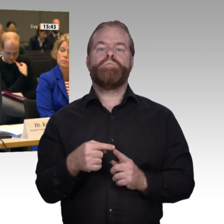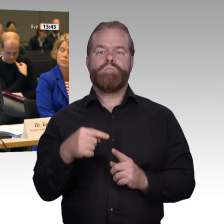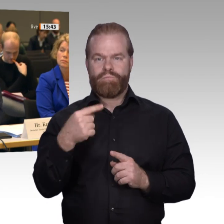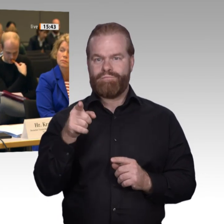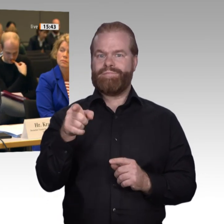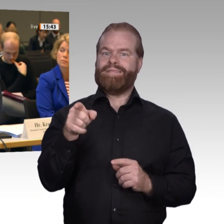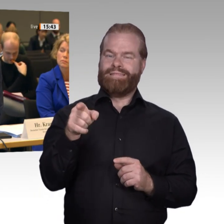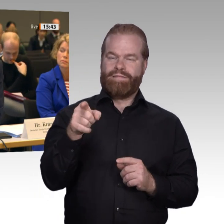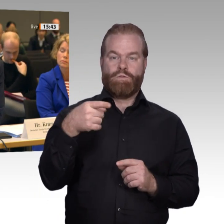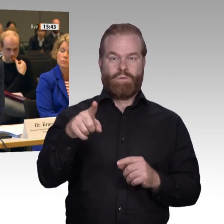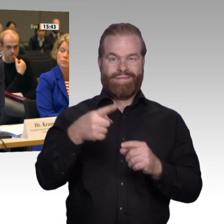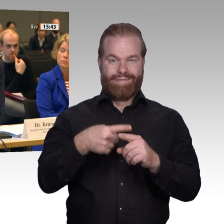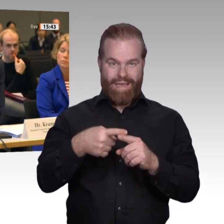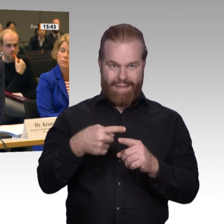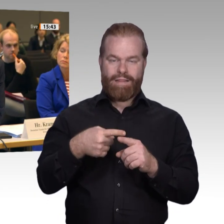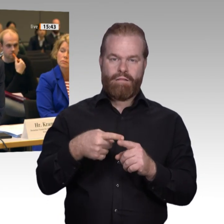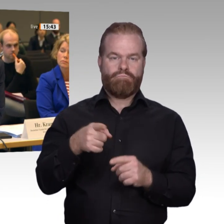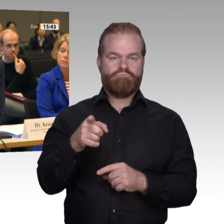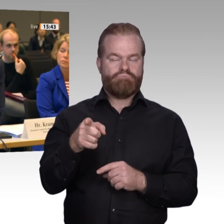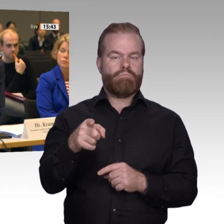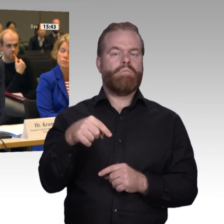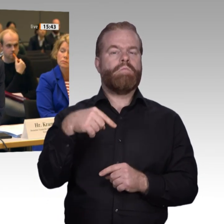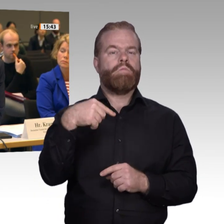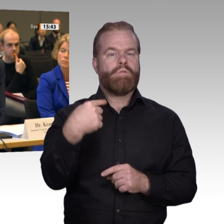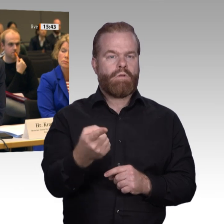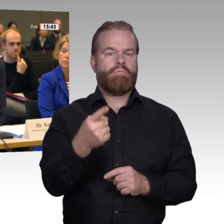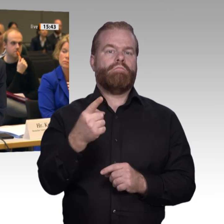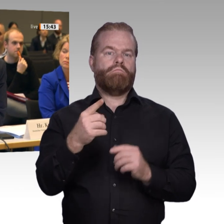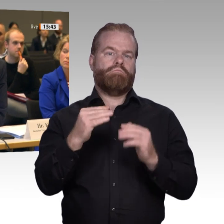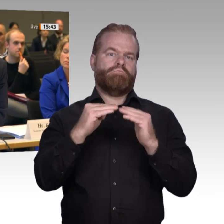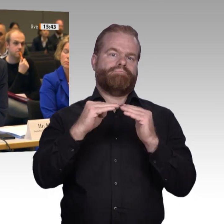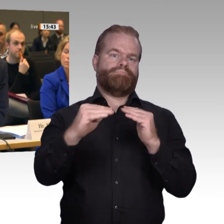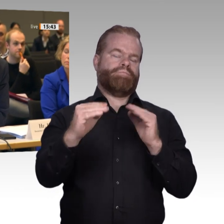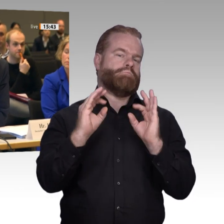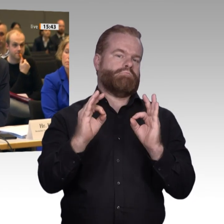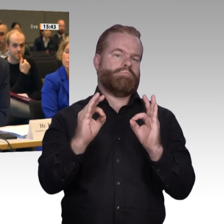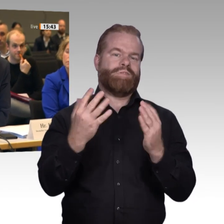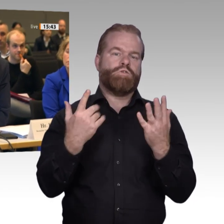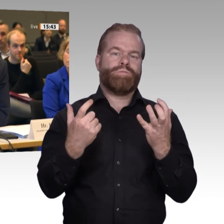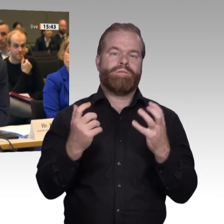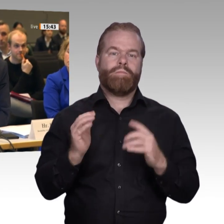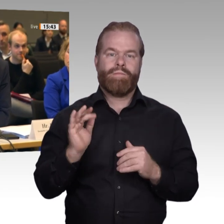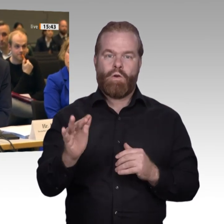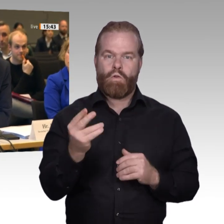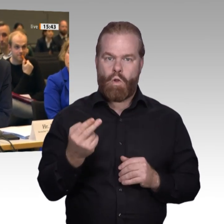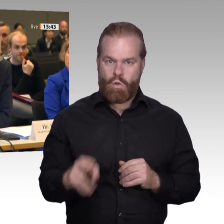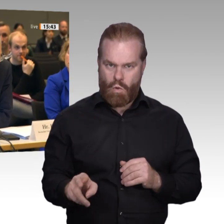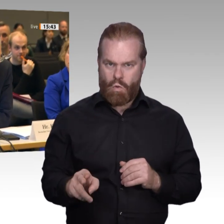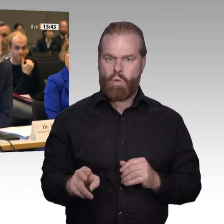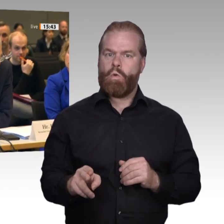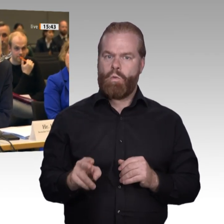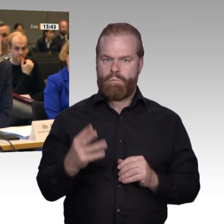konstant über die Jahre 70 Millionen Euro. Wenn wir jetzt annehmen, dass pro Fall ganz grob